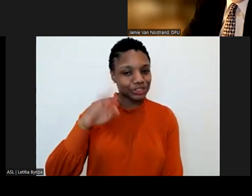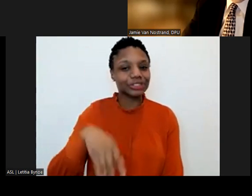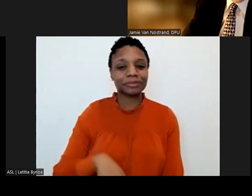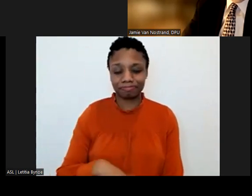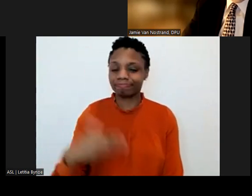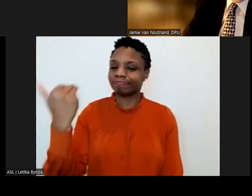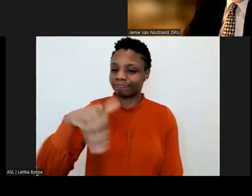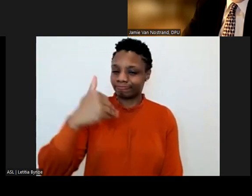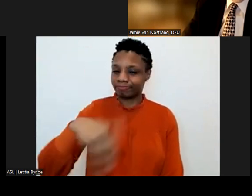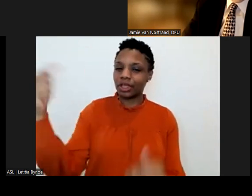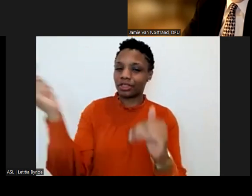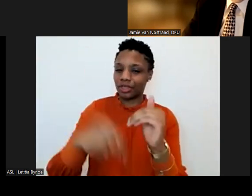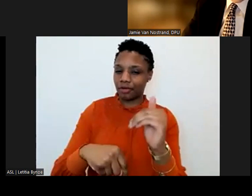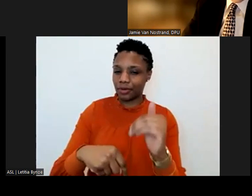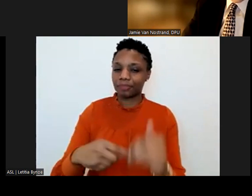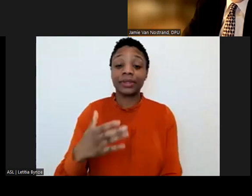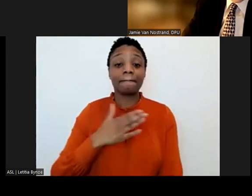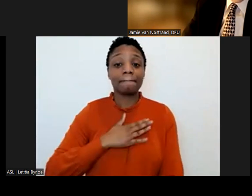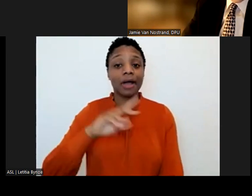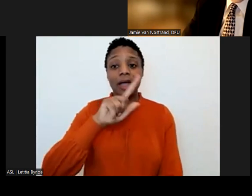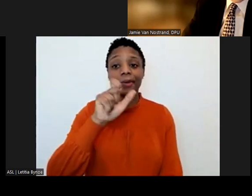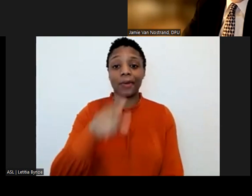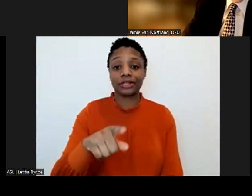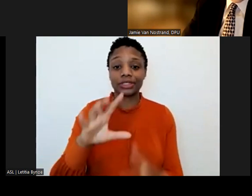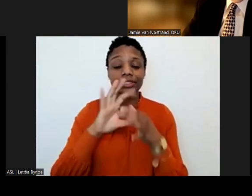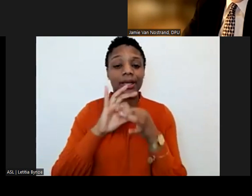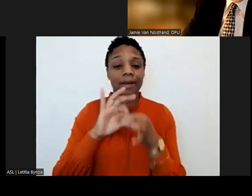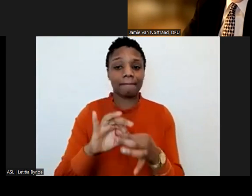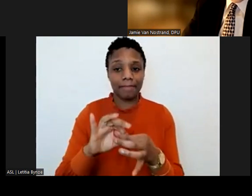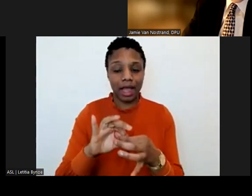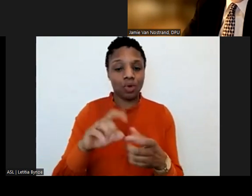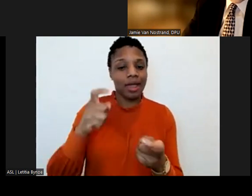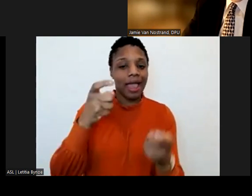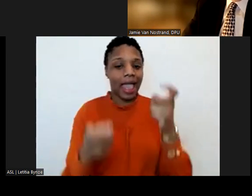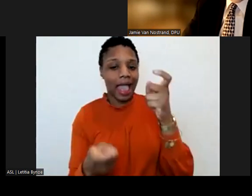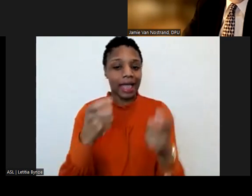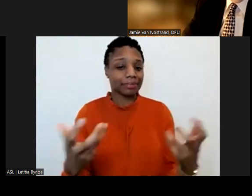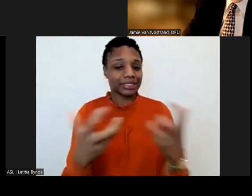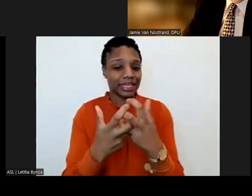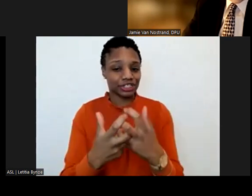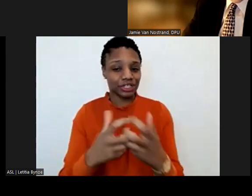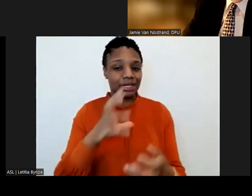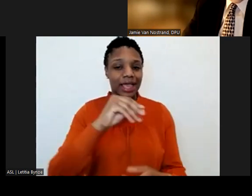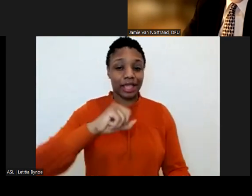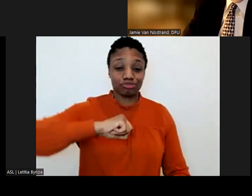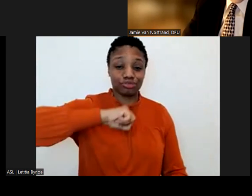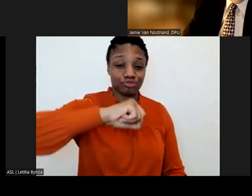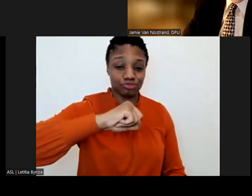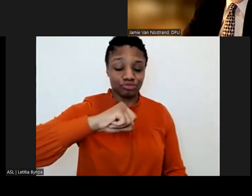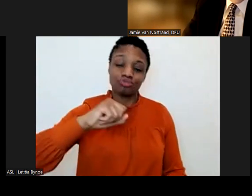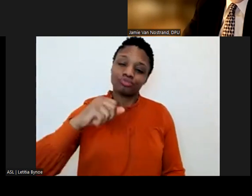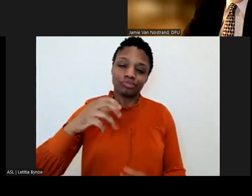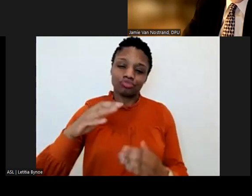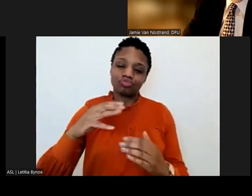Es Fue bastante completa Mi pregunta es sobre resilencia y